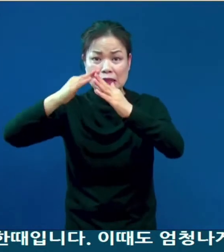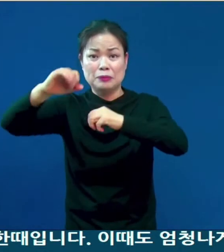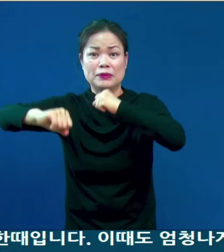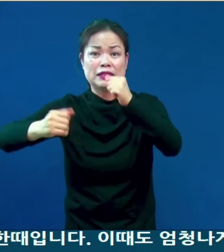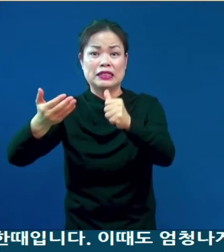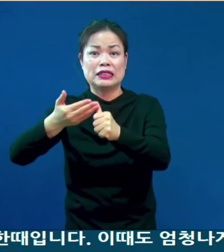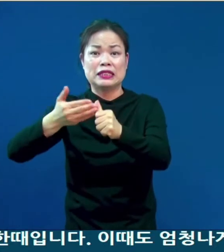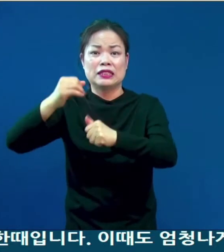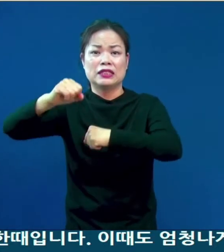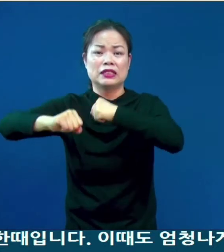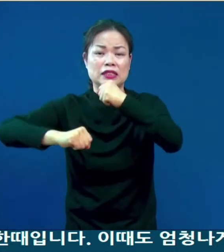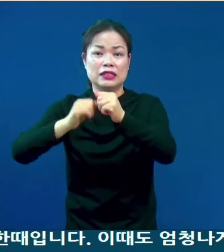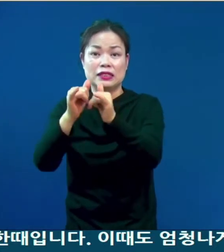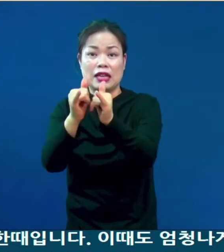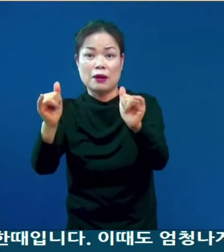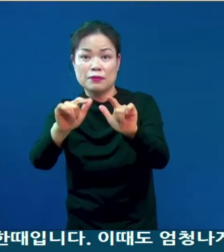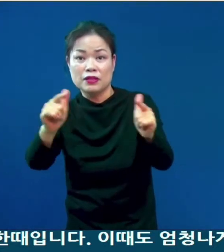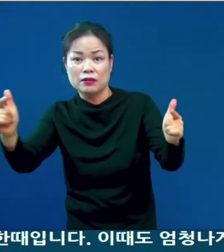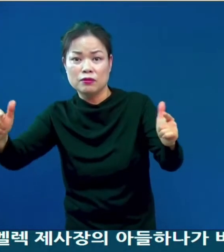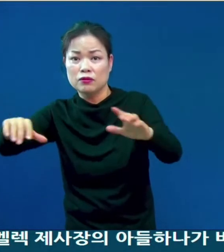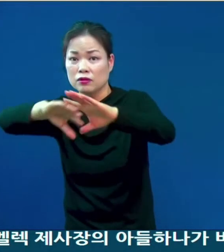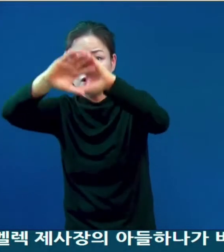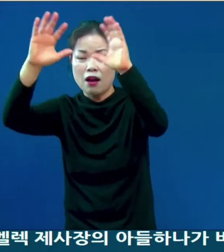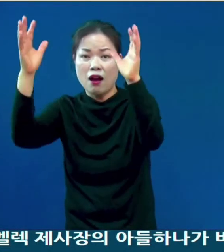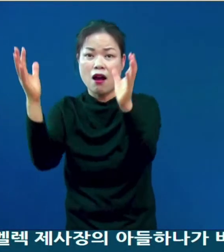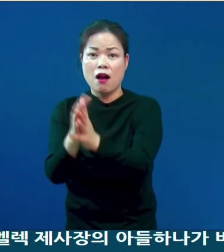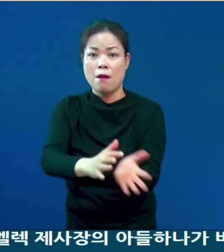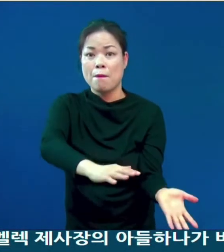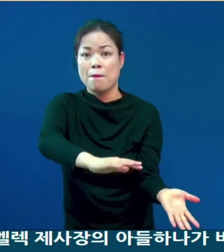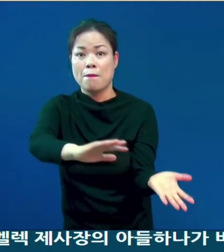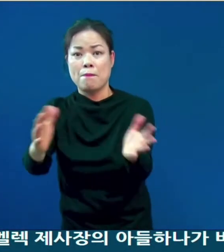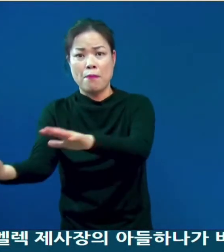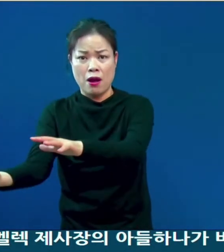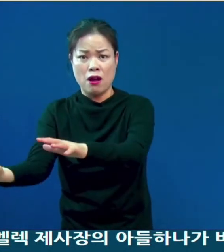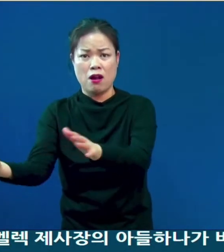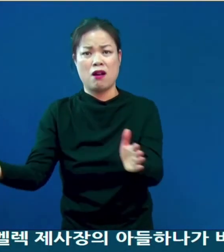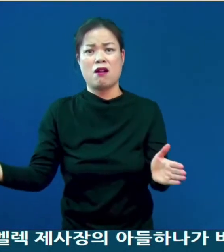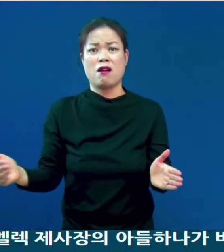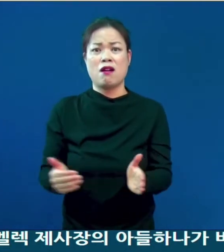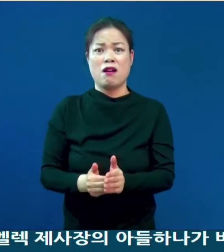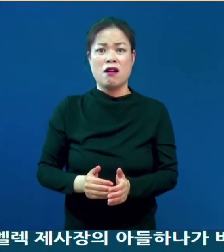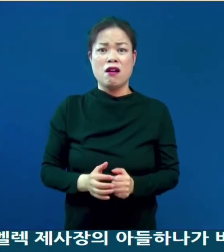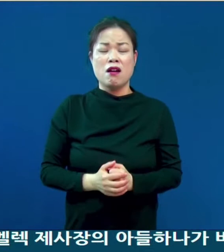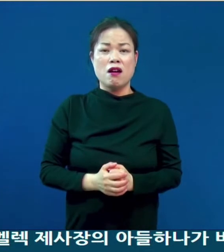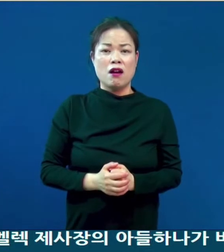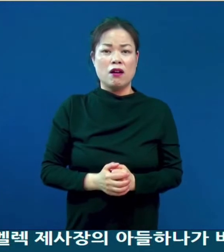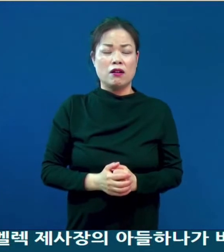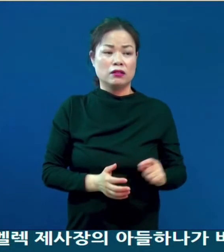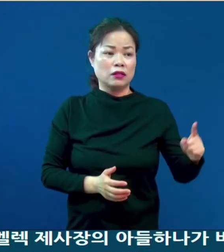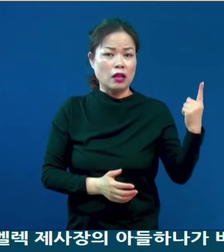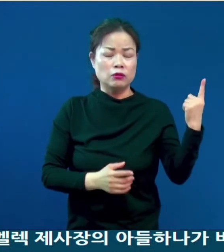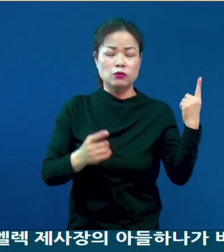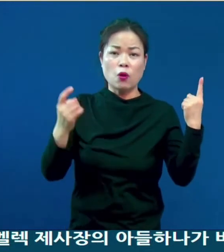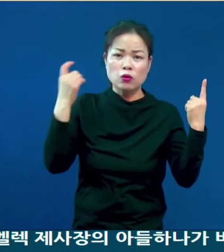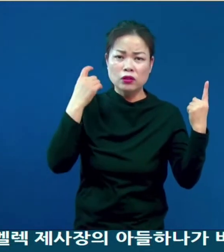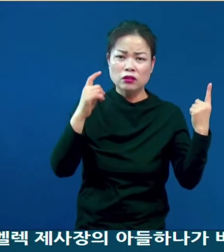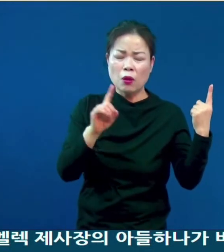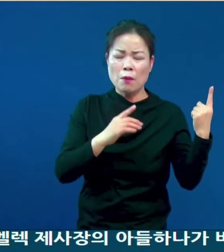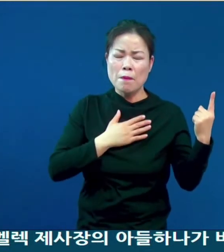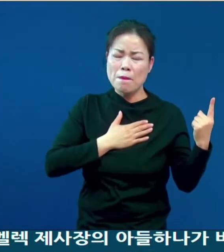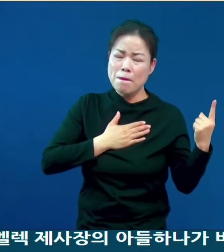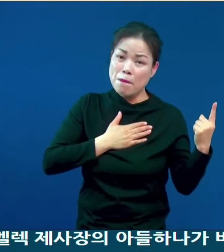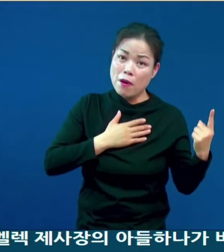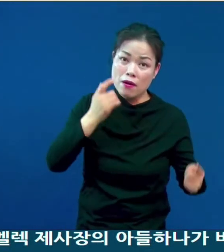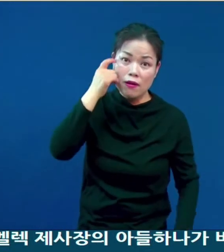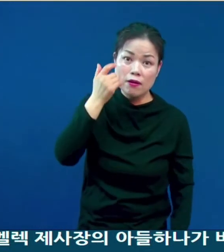이르기까지 높지방 사람들을 몰살시켰다라고 하는 소식을 전합니다. 여러분, 다윗이 이 소식을 들을 때 어떤 감정이